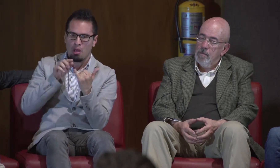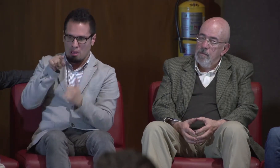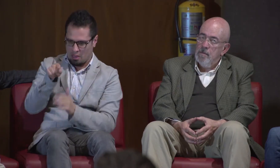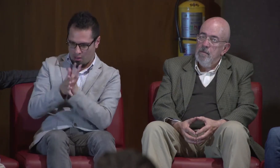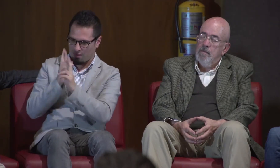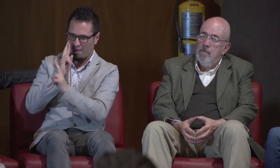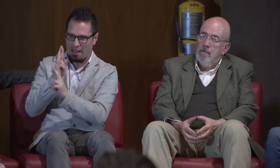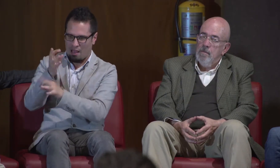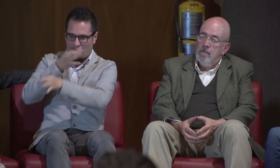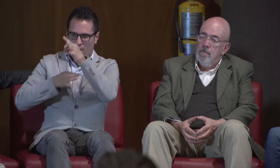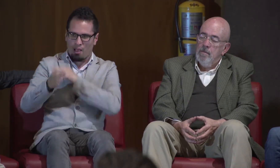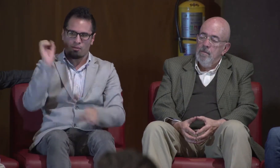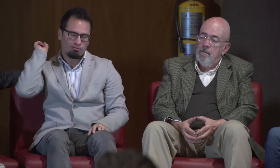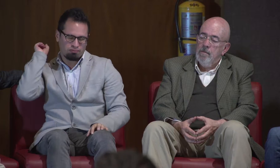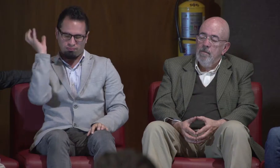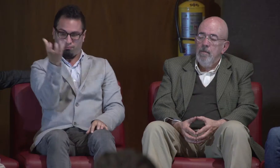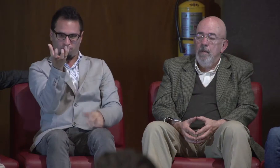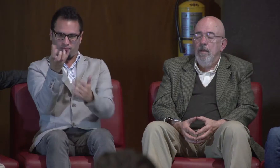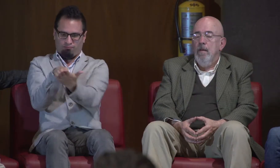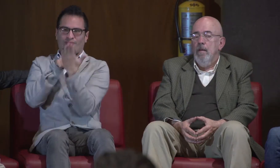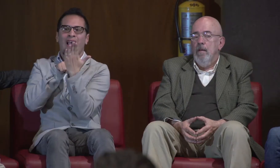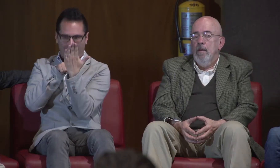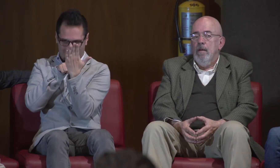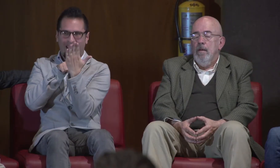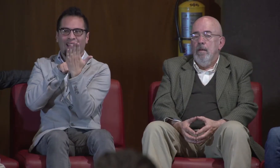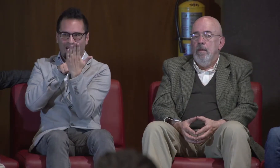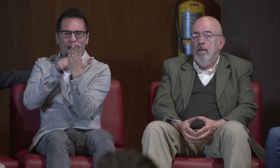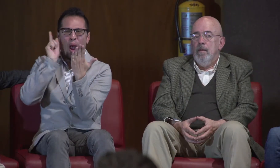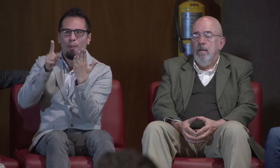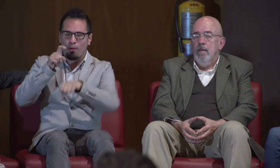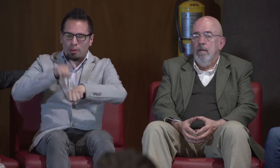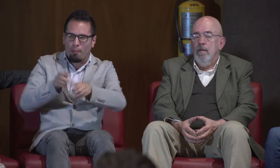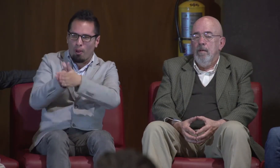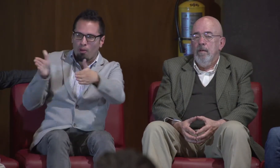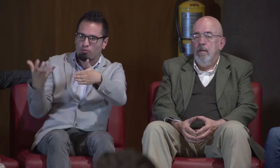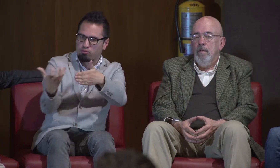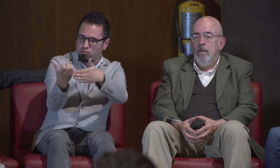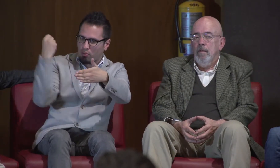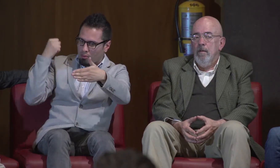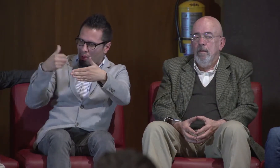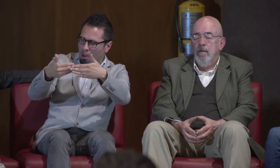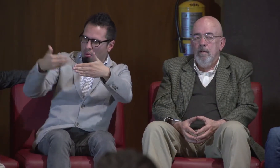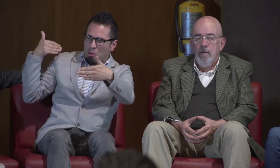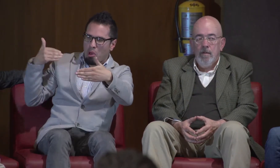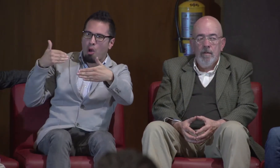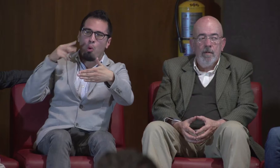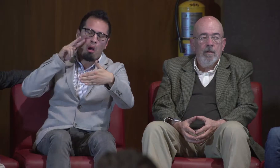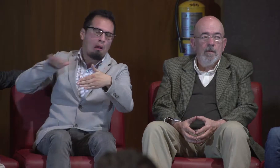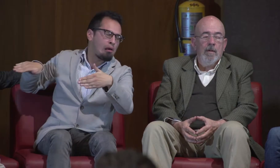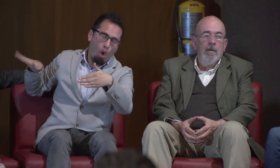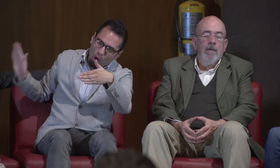que hubo, de todo este maltrato y este daño que se le hizo a estos grupos poblacionales. Se trataba también de que nosotros